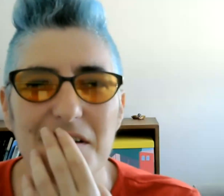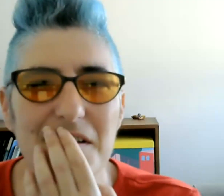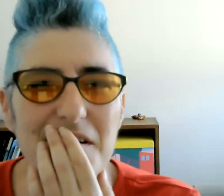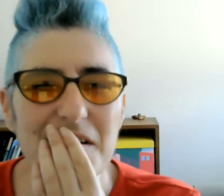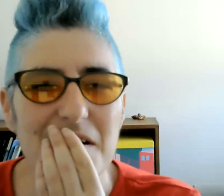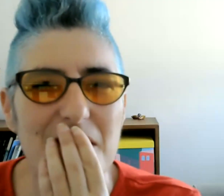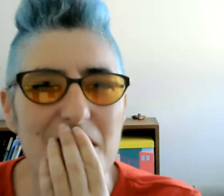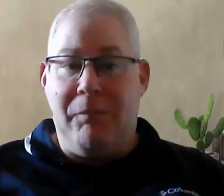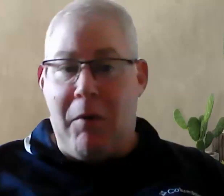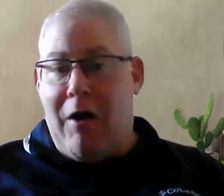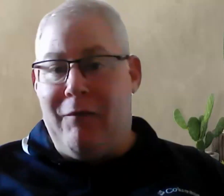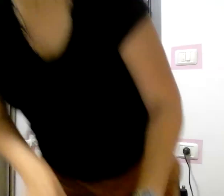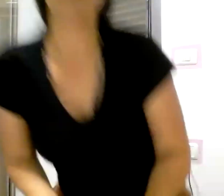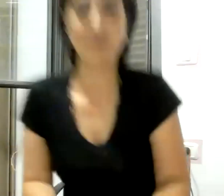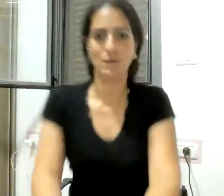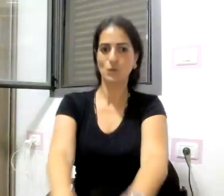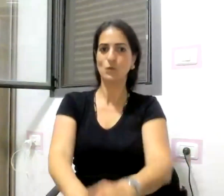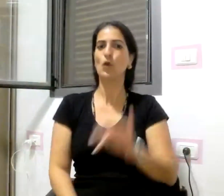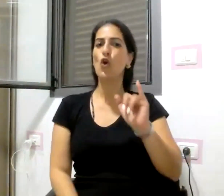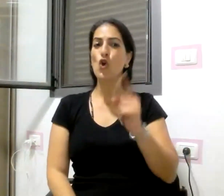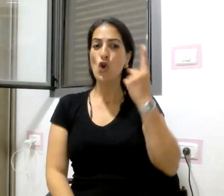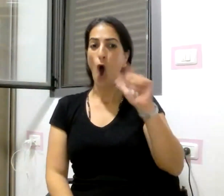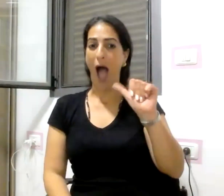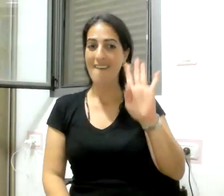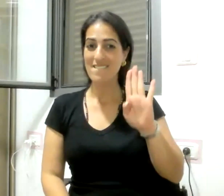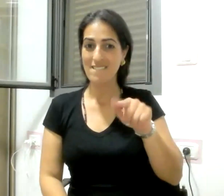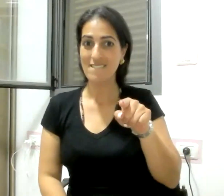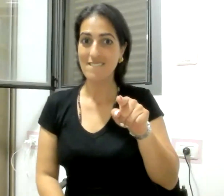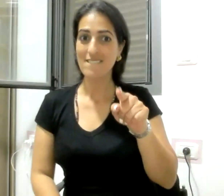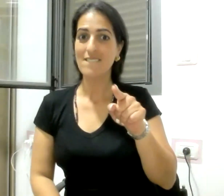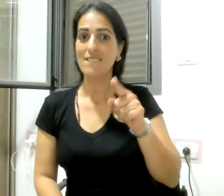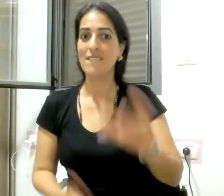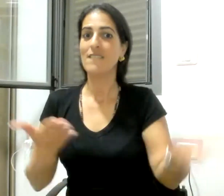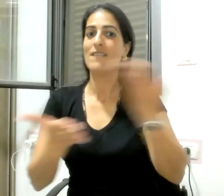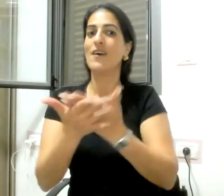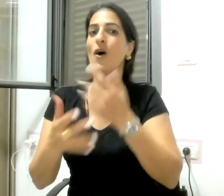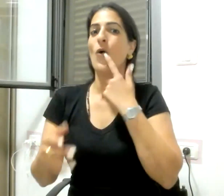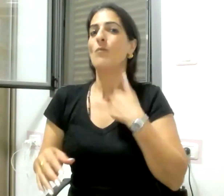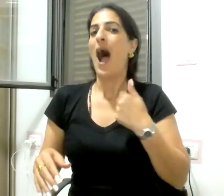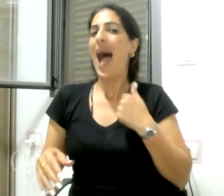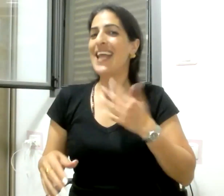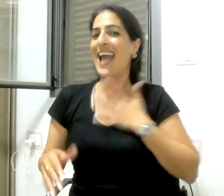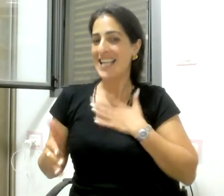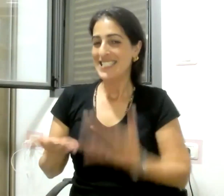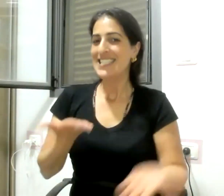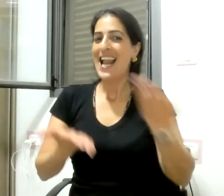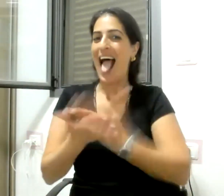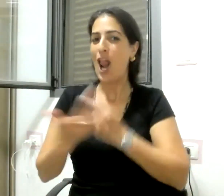אני פה אבל הדיון שרציתי לעלות כבר עליו אין צור כבר לעלות במיוחדש